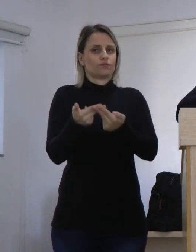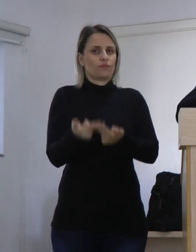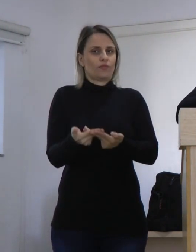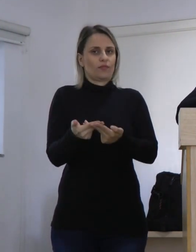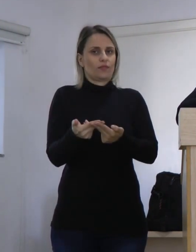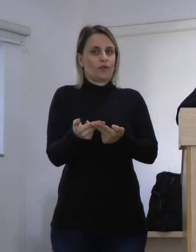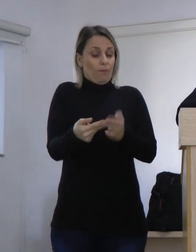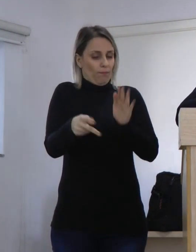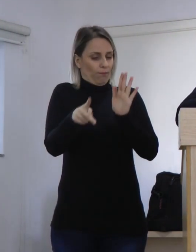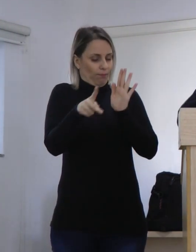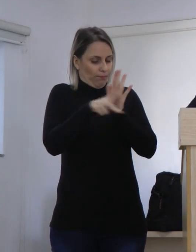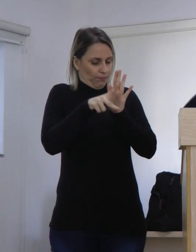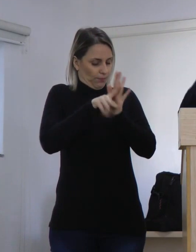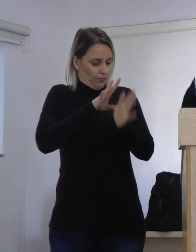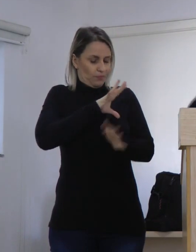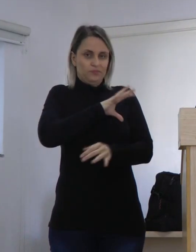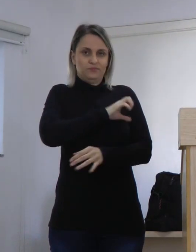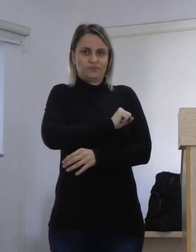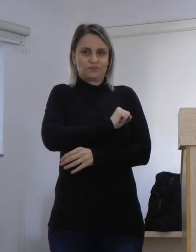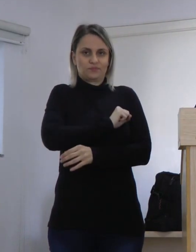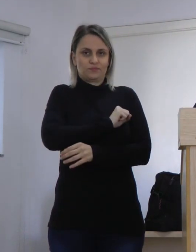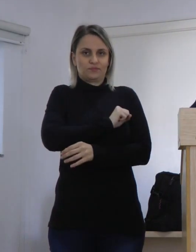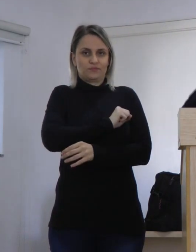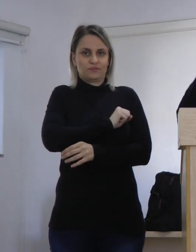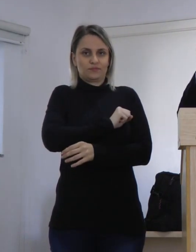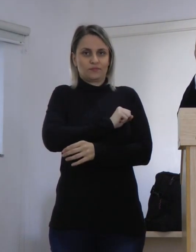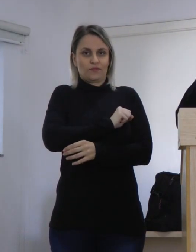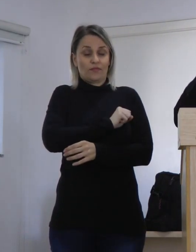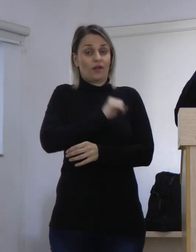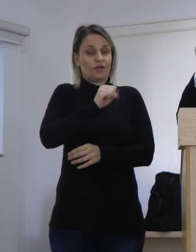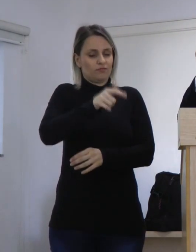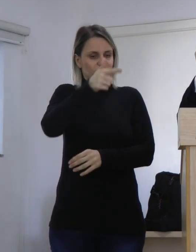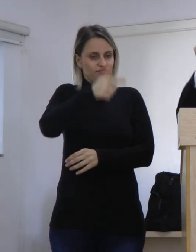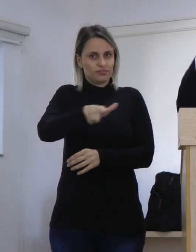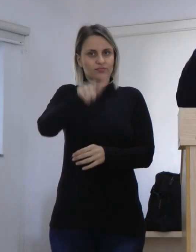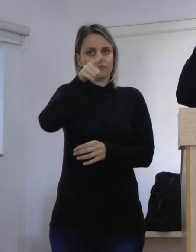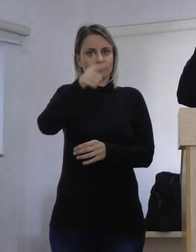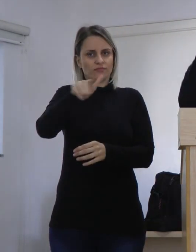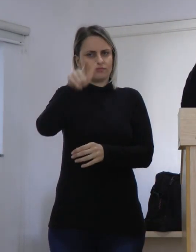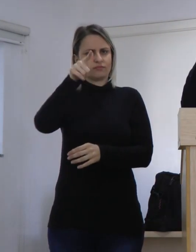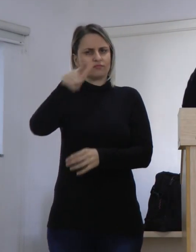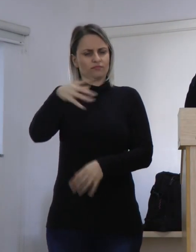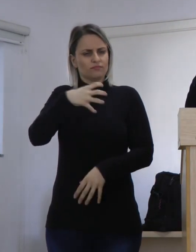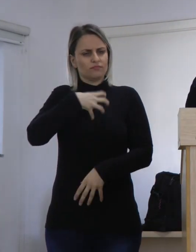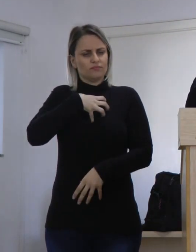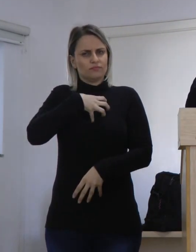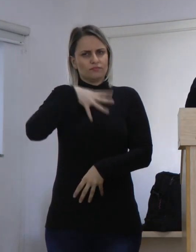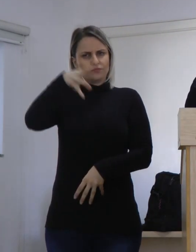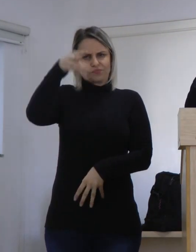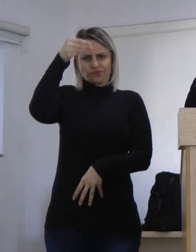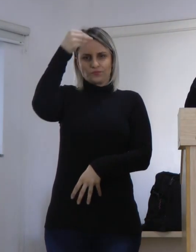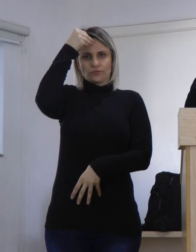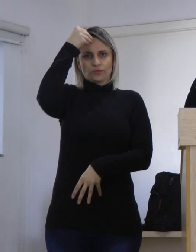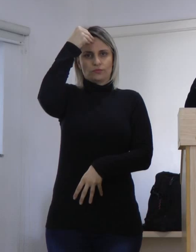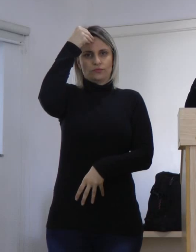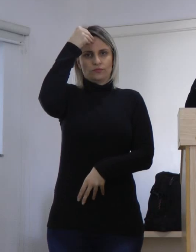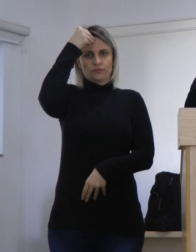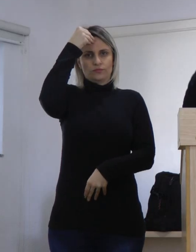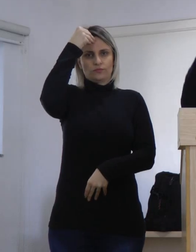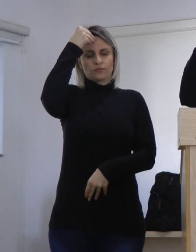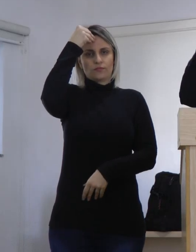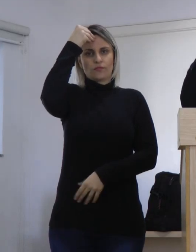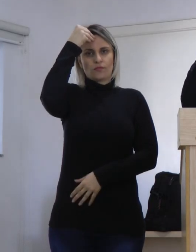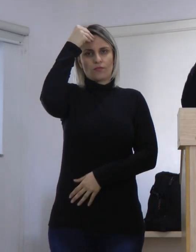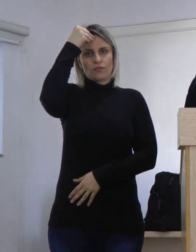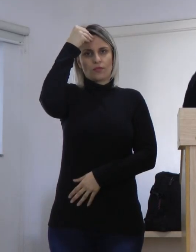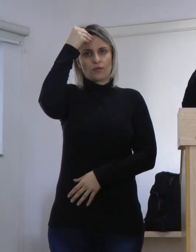amor. E pela repetição, esses pensamentos, esses sentimentos se fixam em nossa mente, num